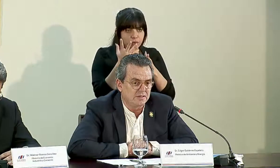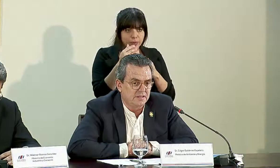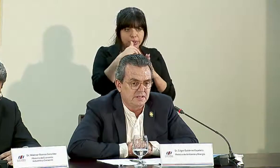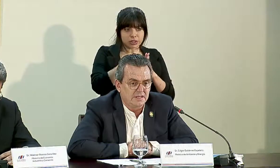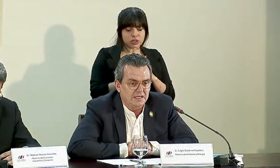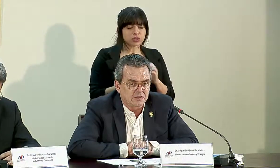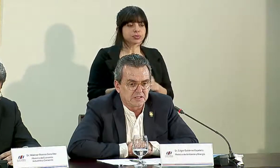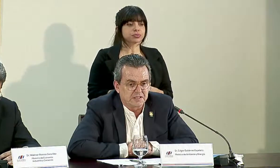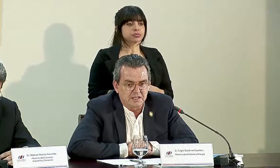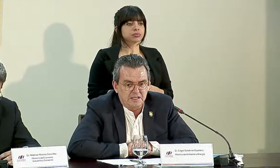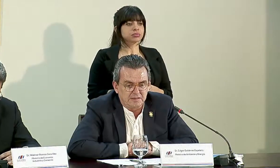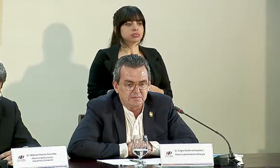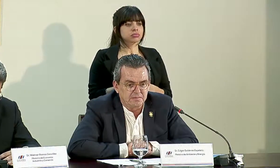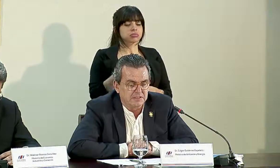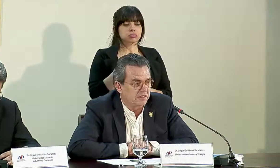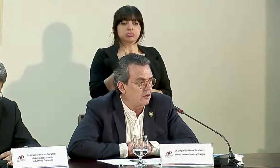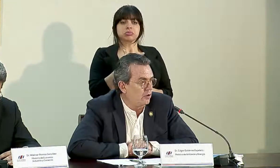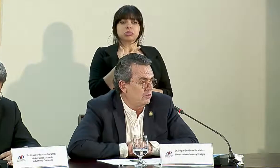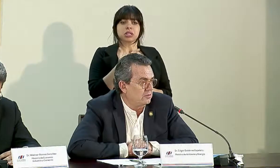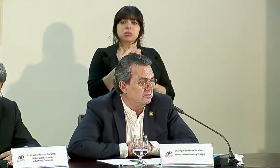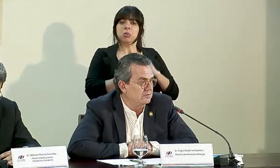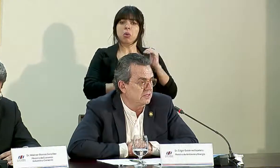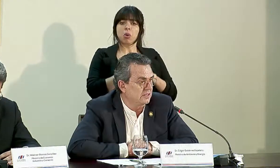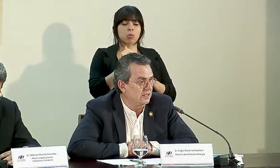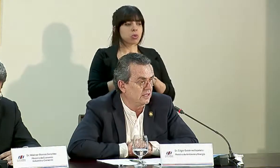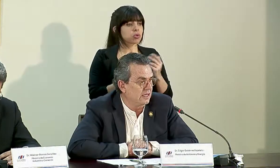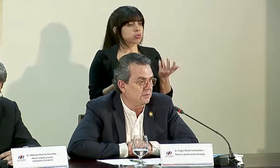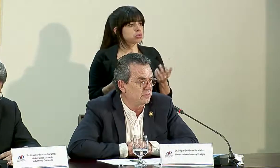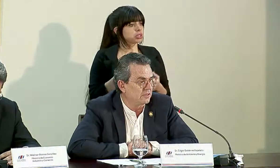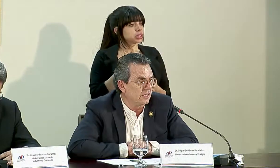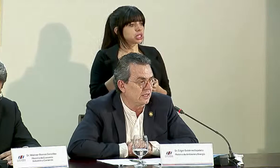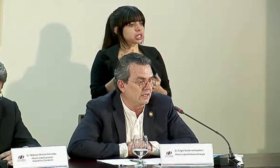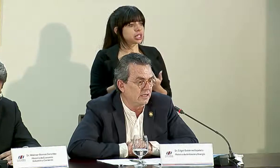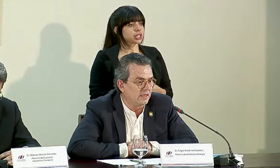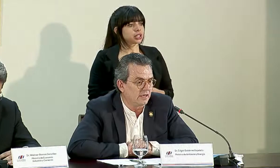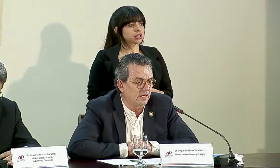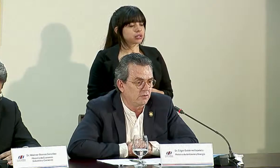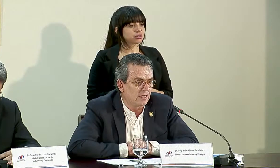información, y que me sentí cómodo, me sentí, digamos,